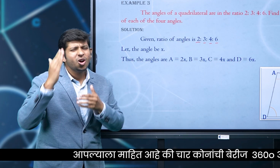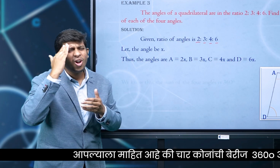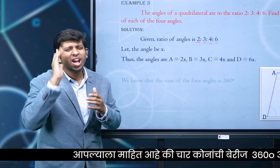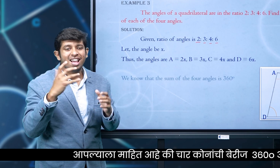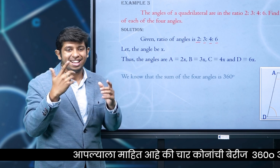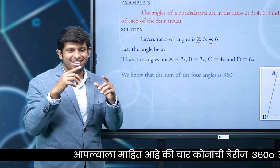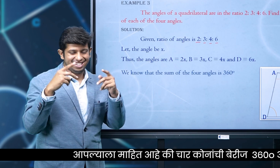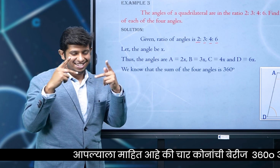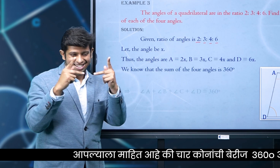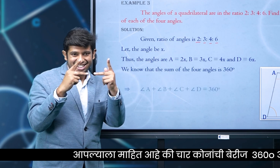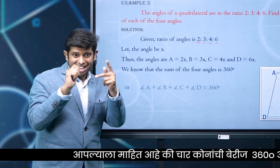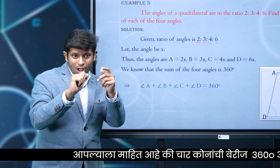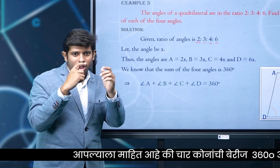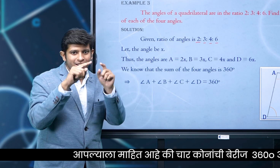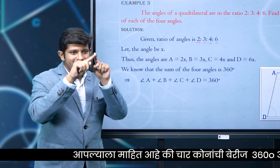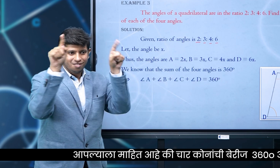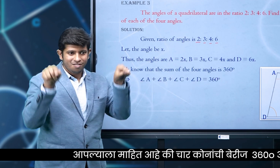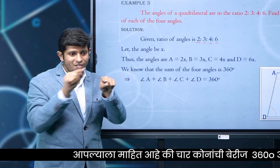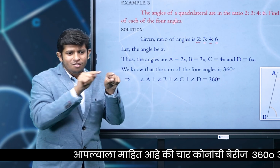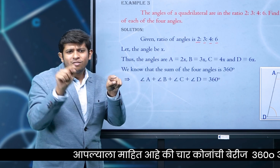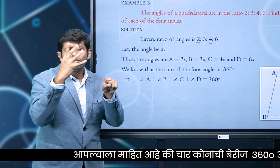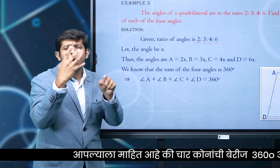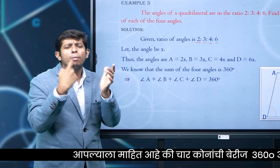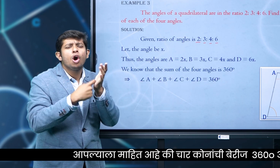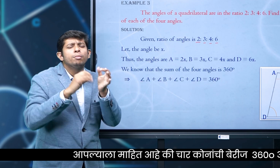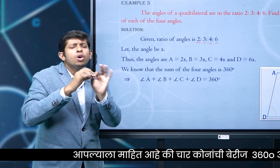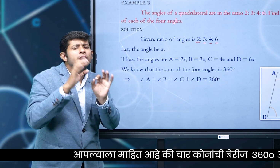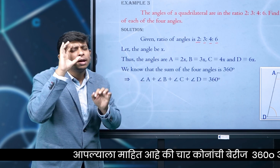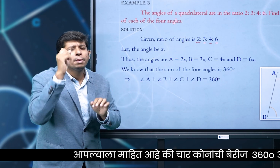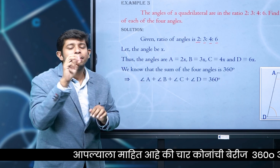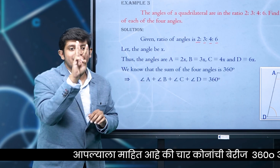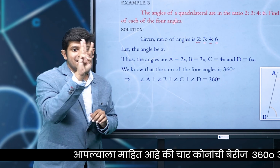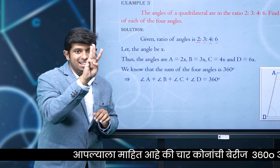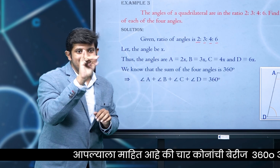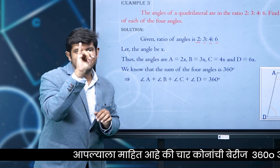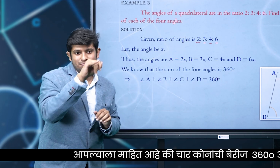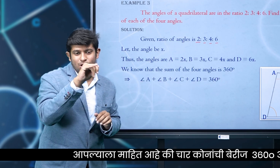आपल्याला माहित आहे की चार कोणाची बेरीज 360 डिग्री सेंटीग्रेड आहे.